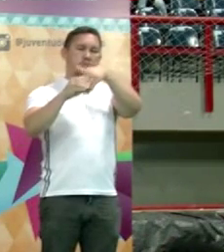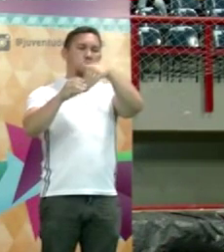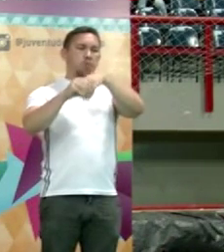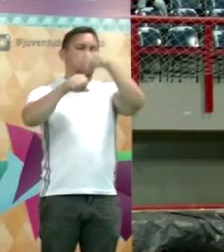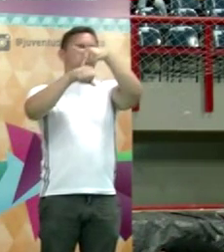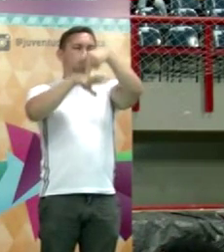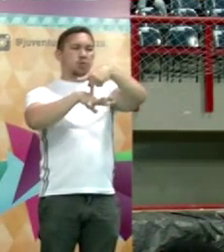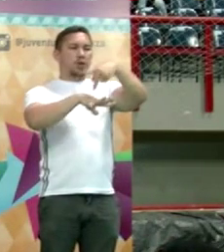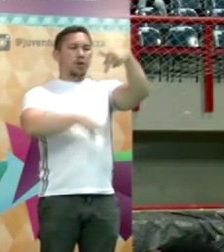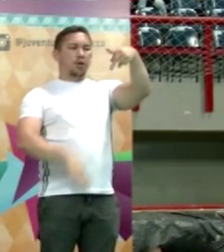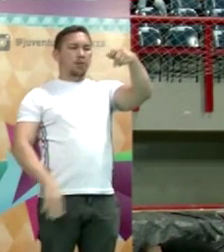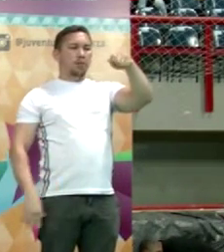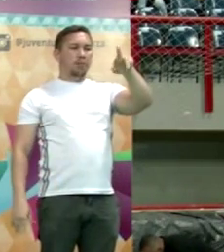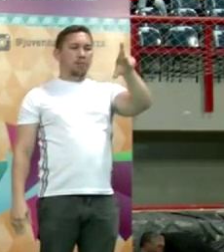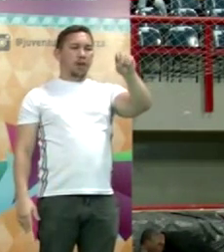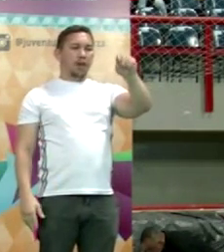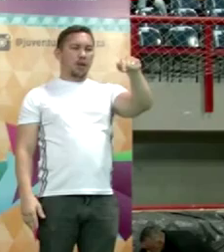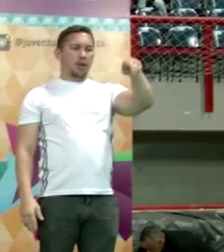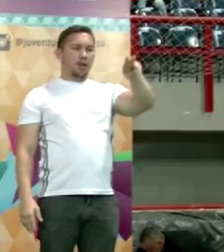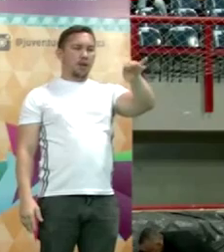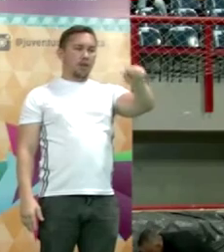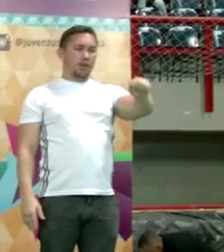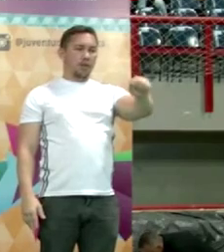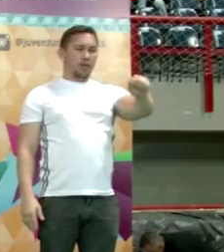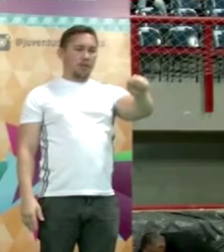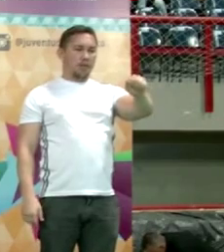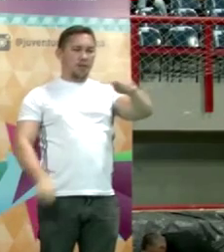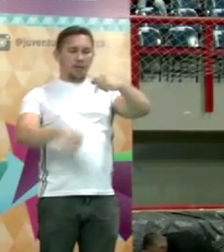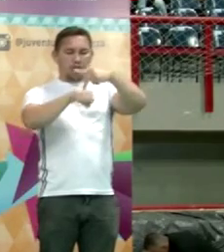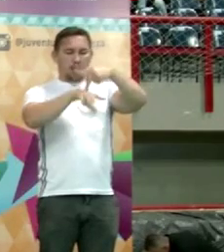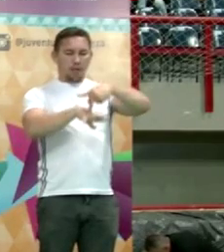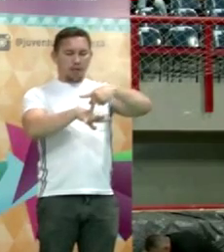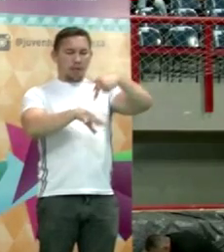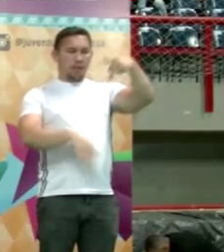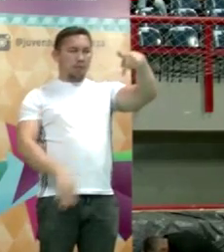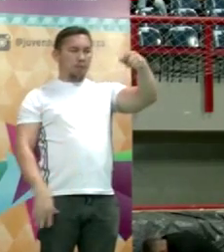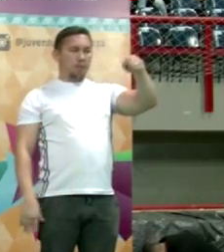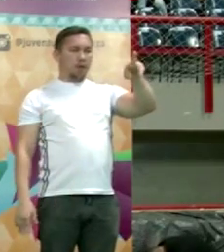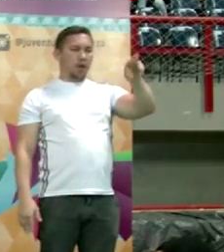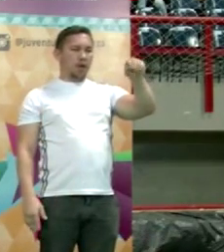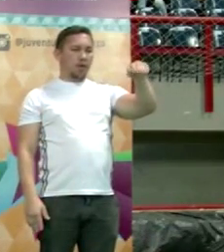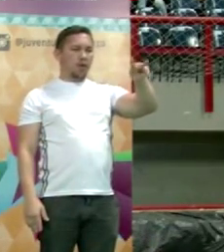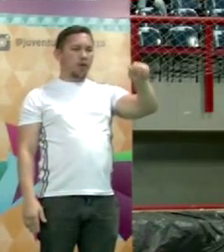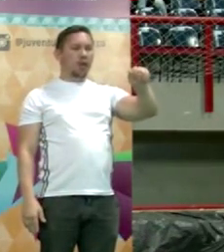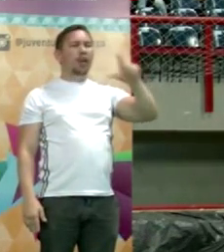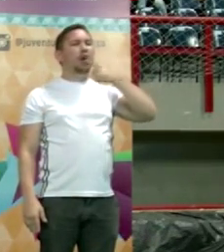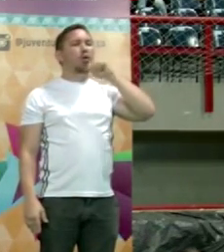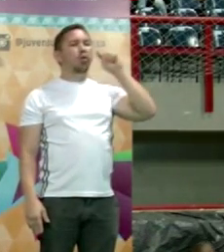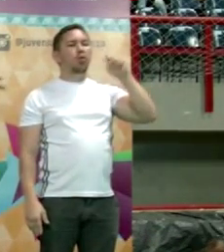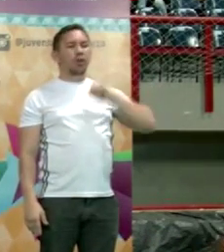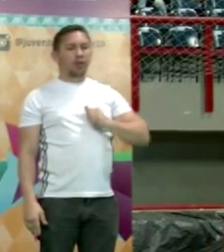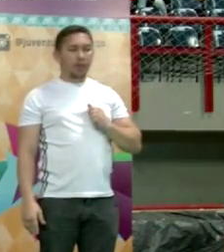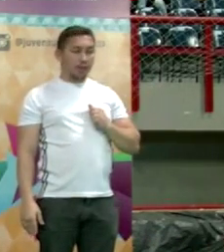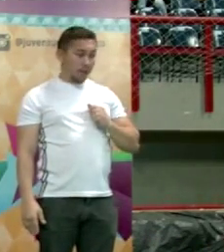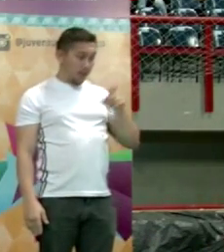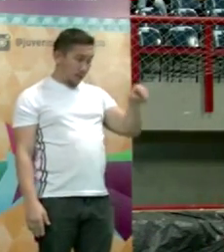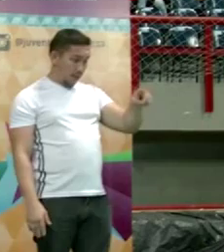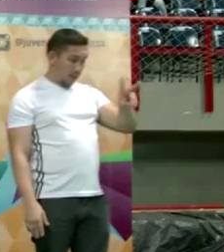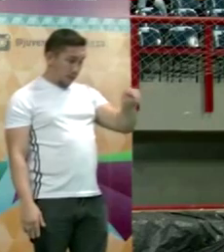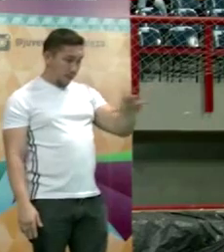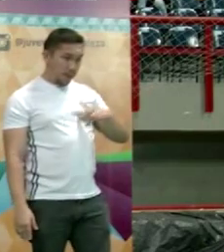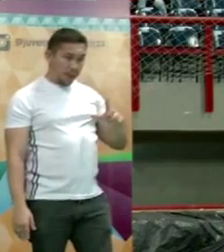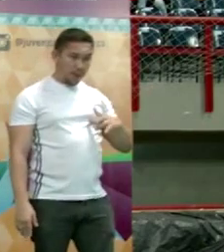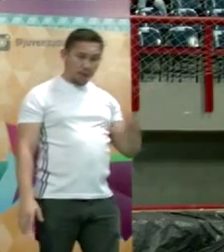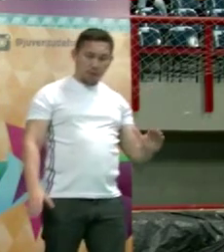de paróquia. O que é isso? Eleitor de paróquia. O que é isso? A pessoa que